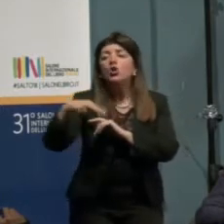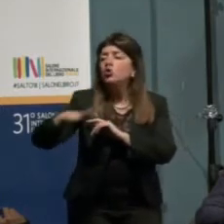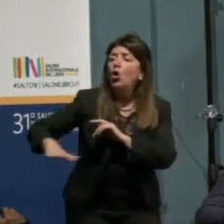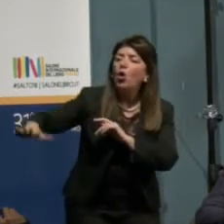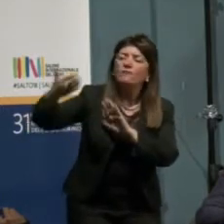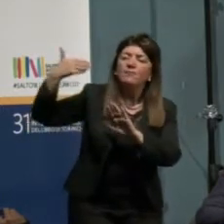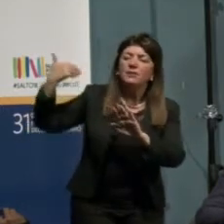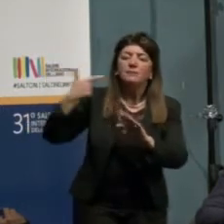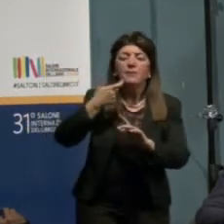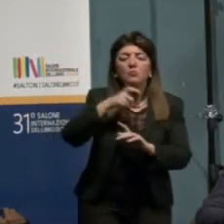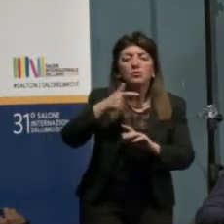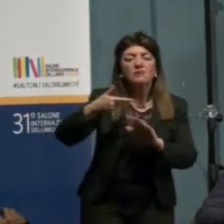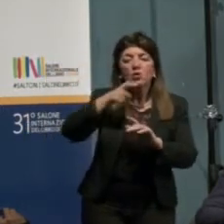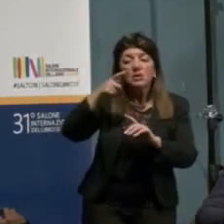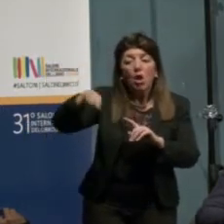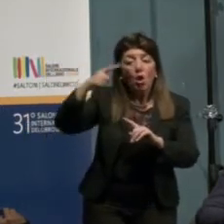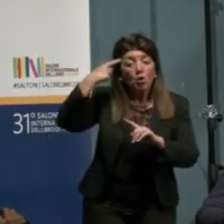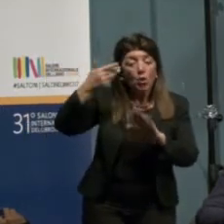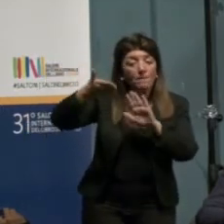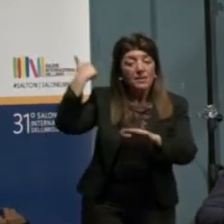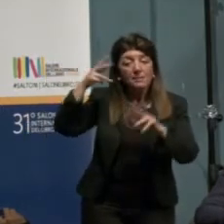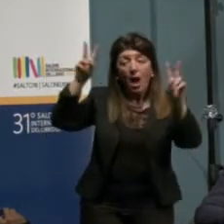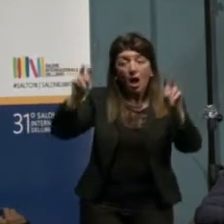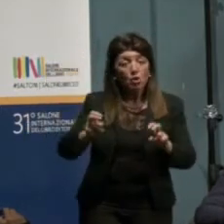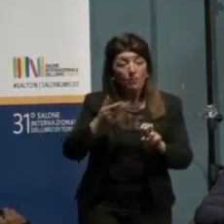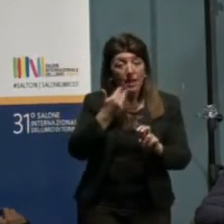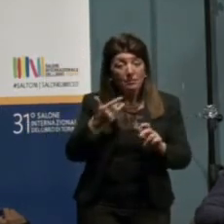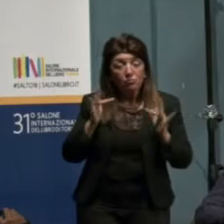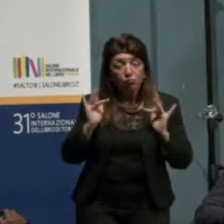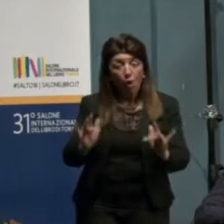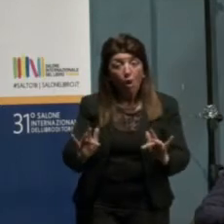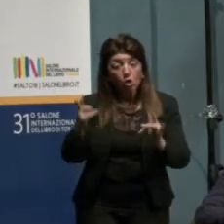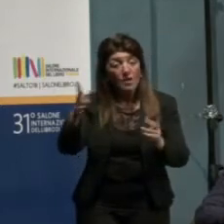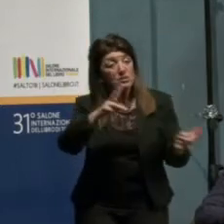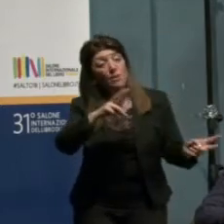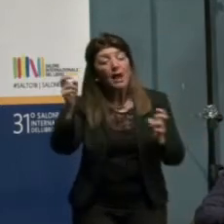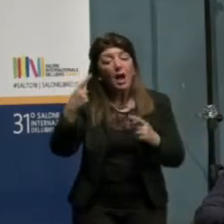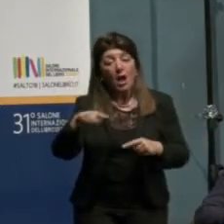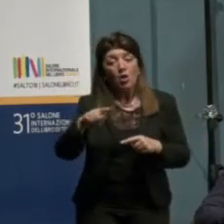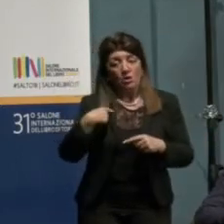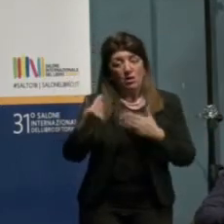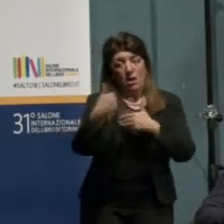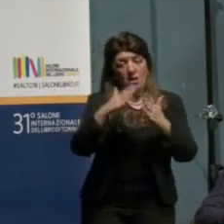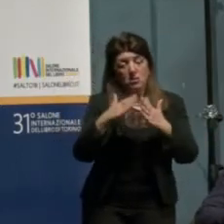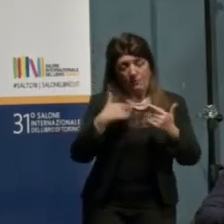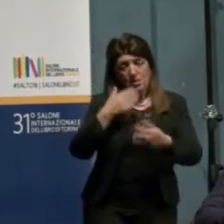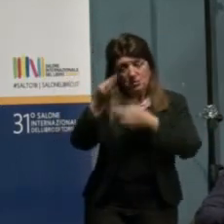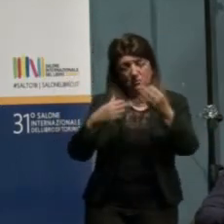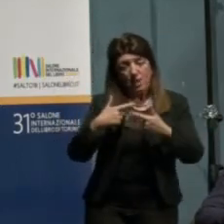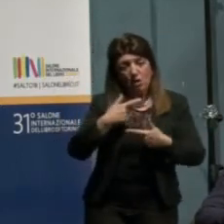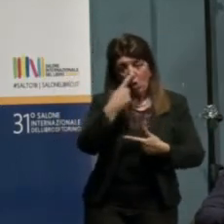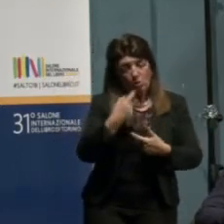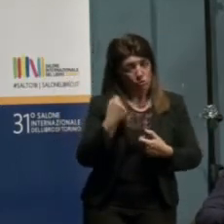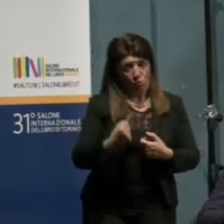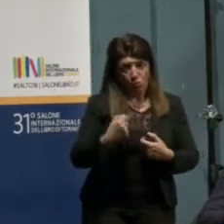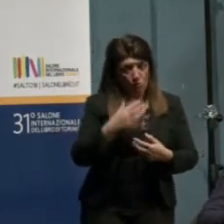vengono kasami agli di dal doj ho tanti argomenti su questo sono durissima spetta è ancora